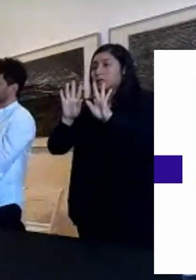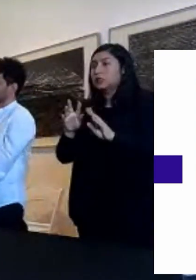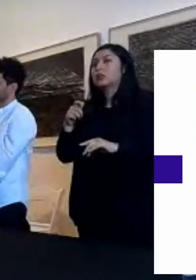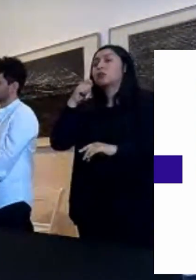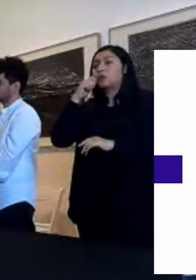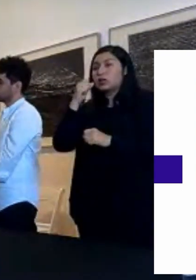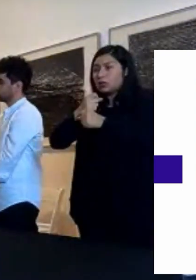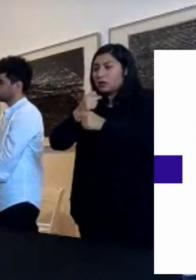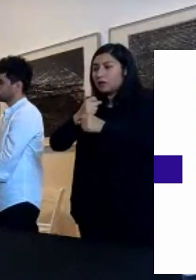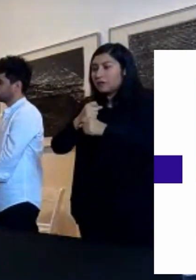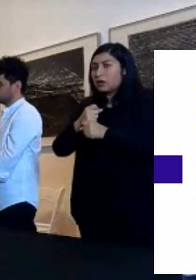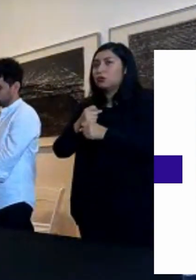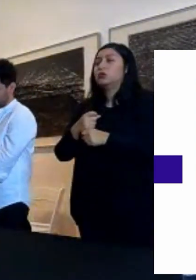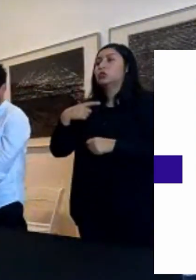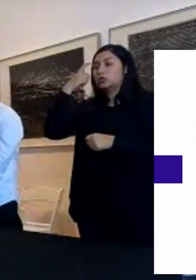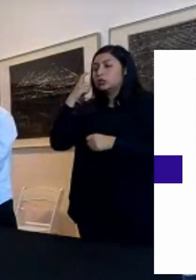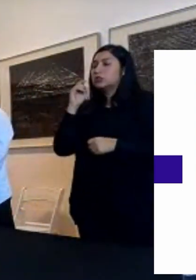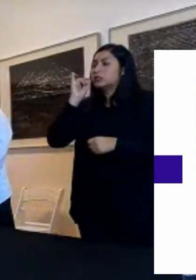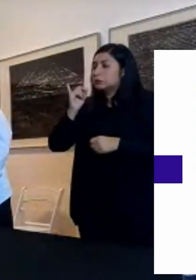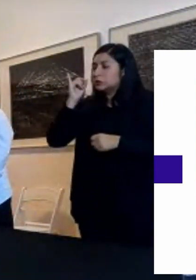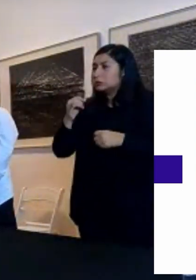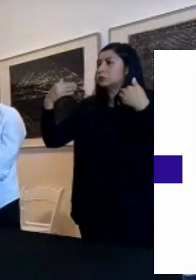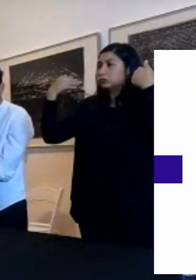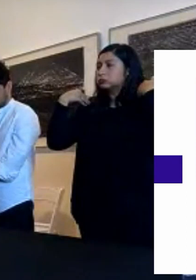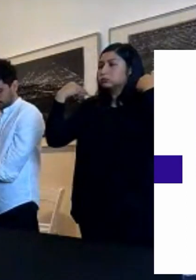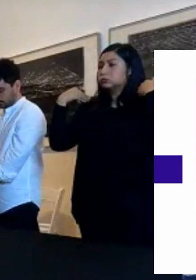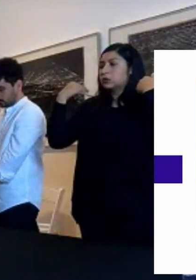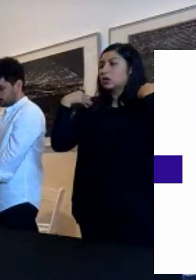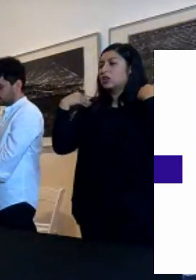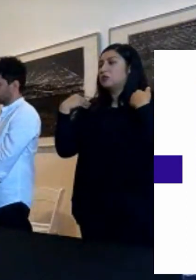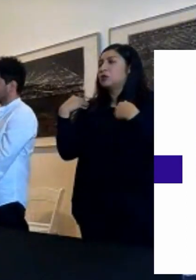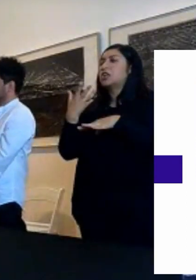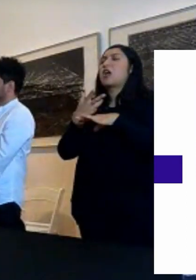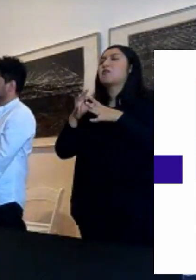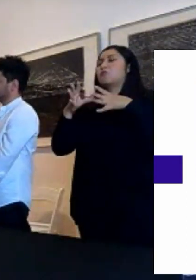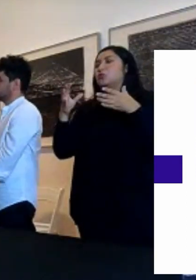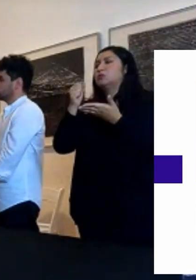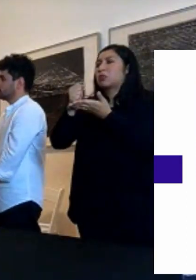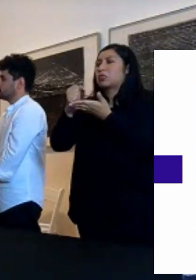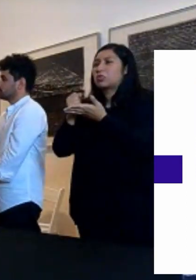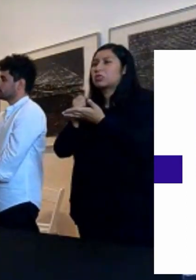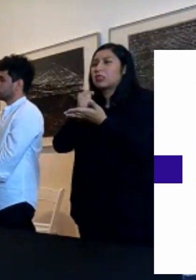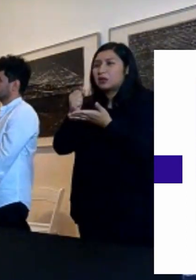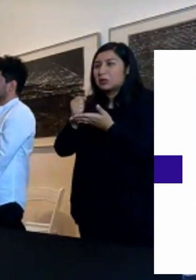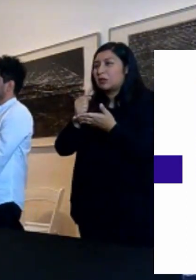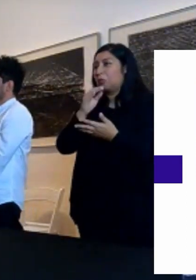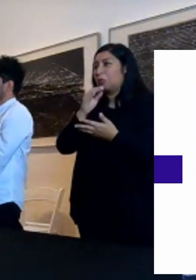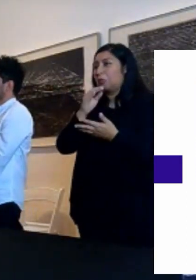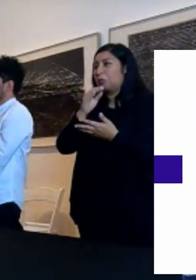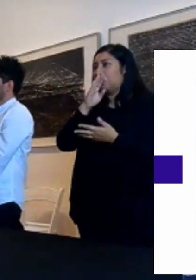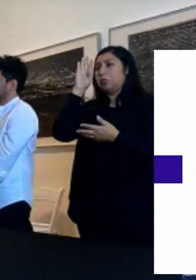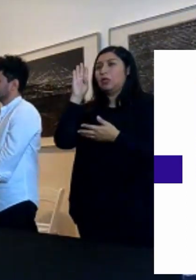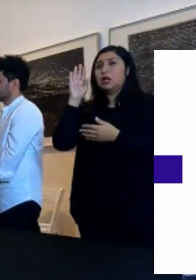tiene que estar haciendo constantemente, porque uno se pierde cada uno en la burocracia institucional y finalmente los espacios están